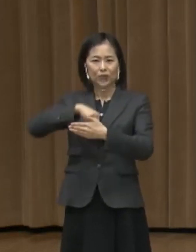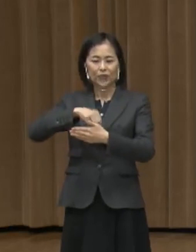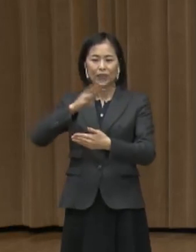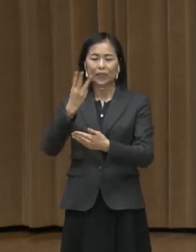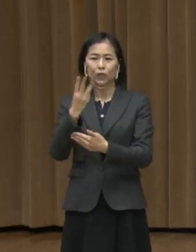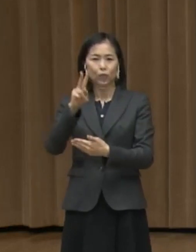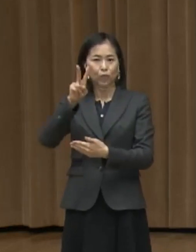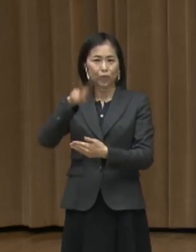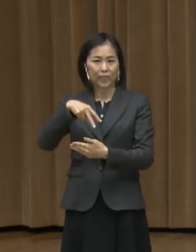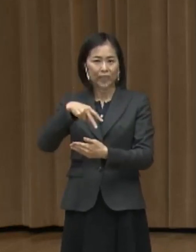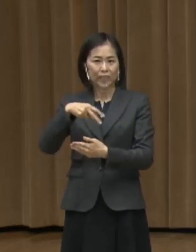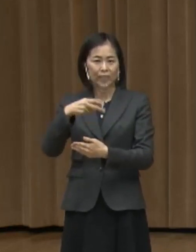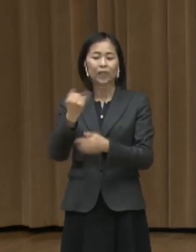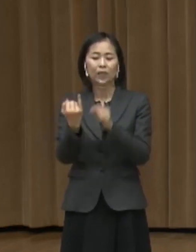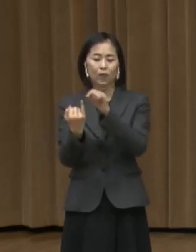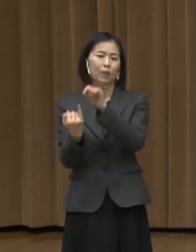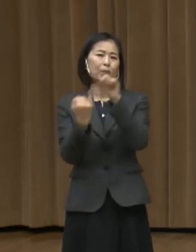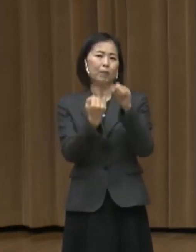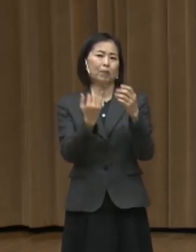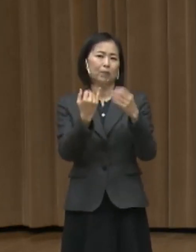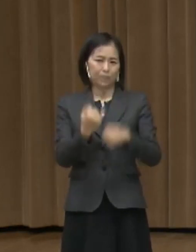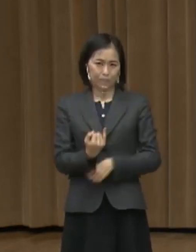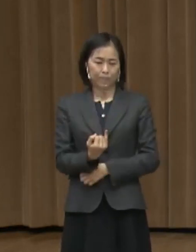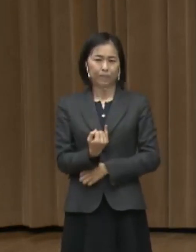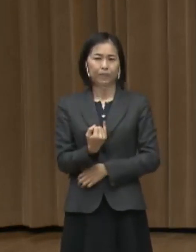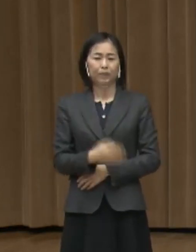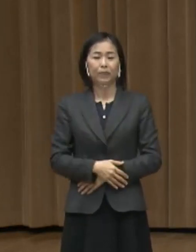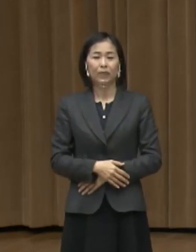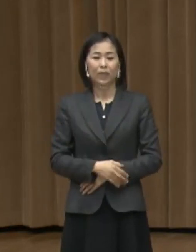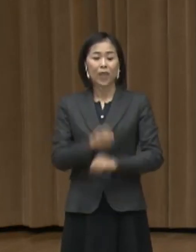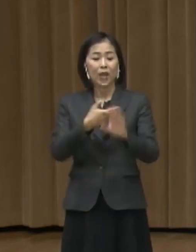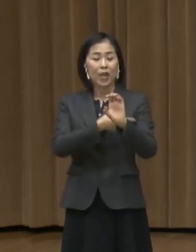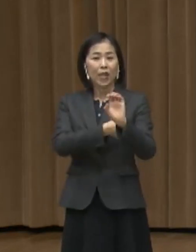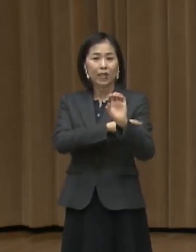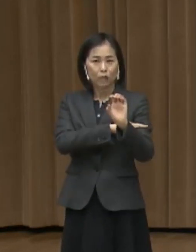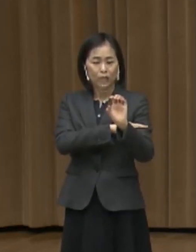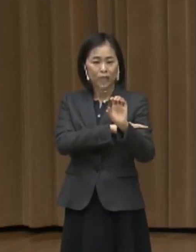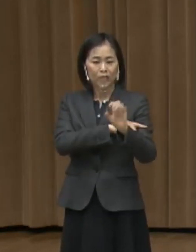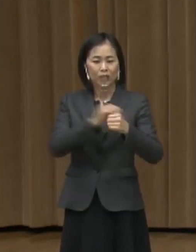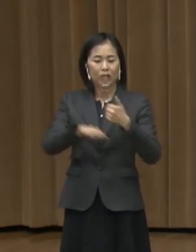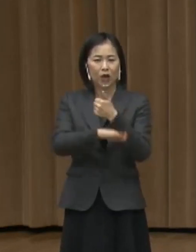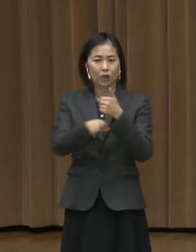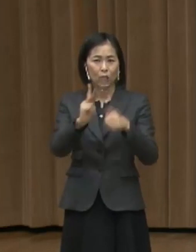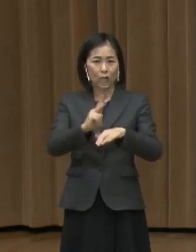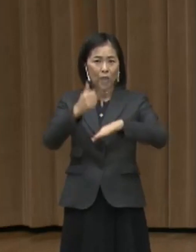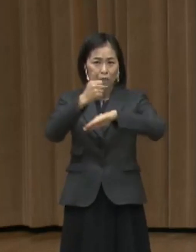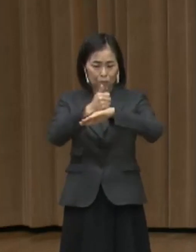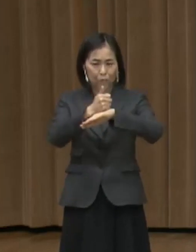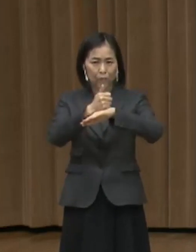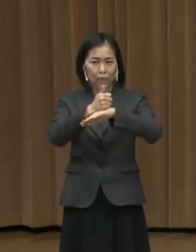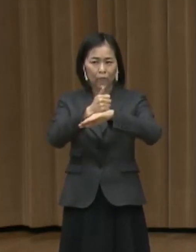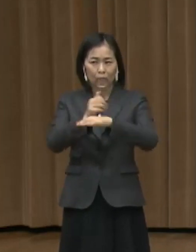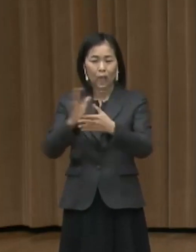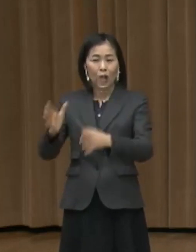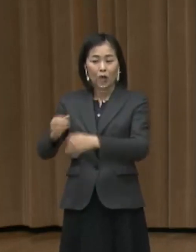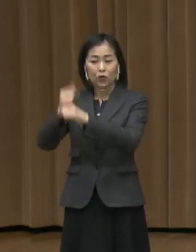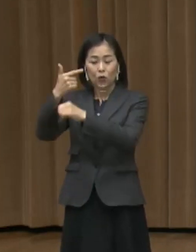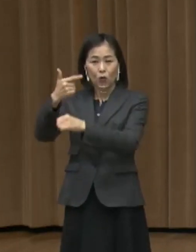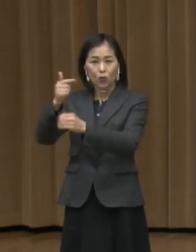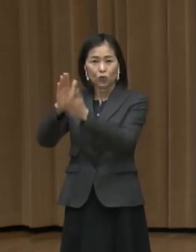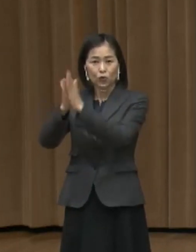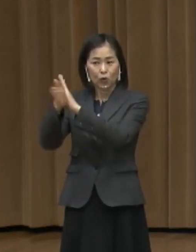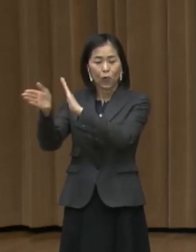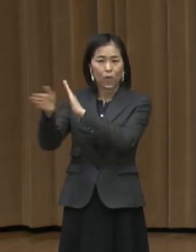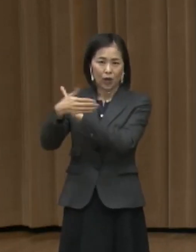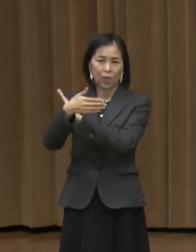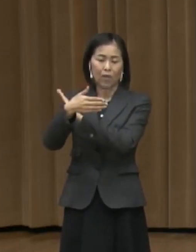用を承認の上登用をいたします。エネルギー環境課長には、総務省から国や地方自治